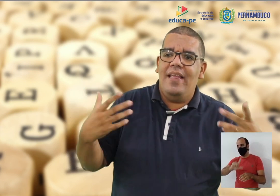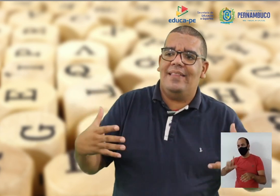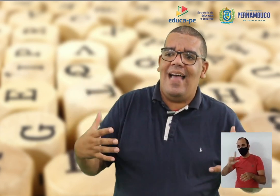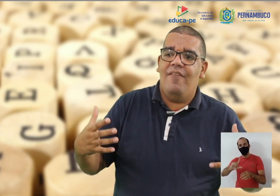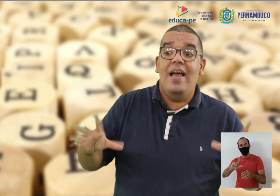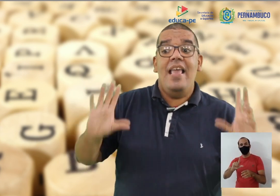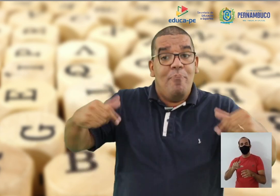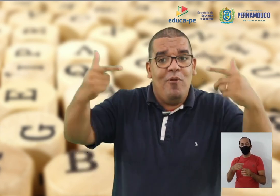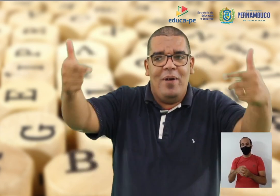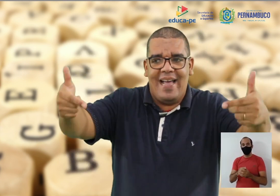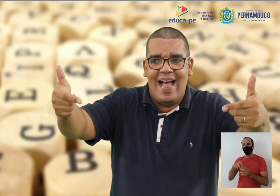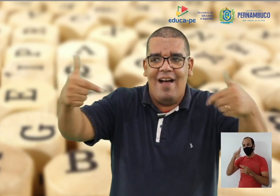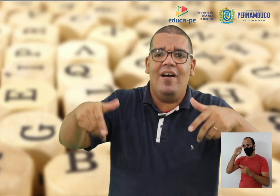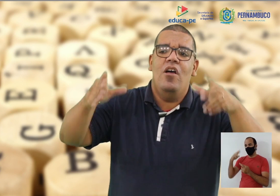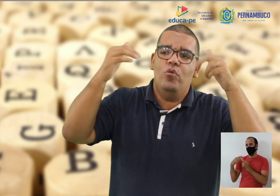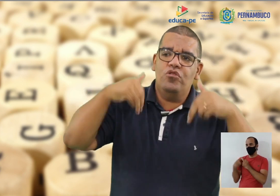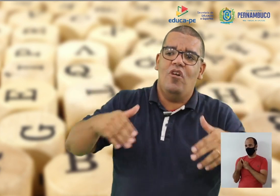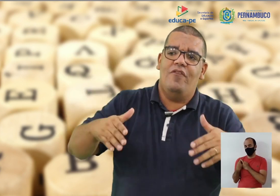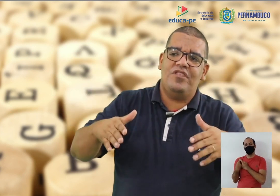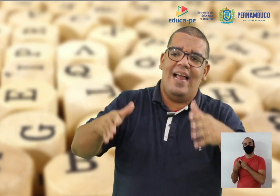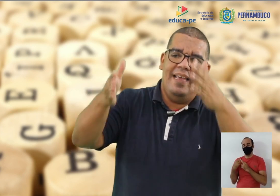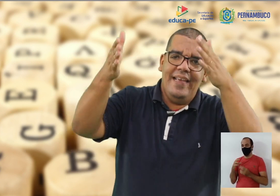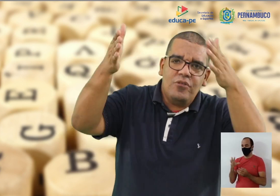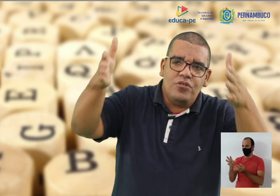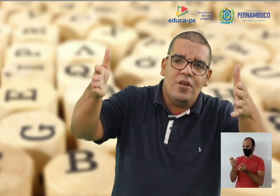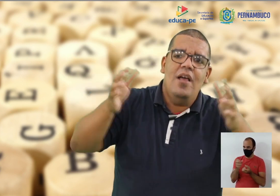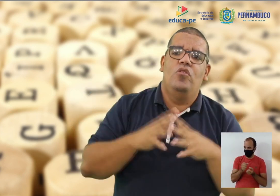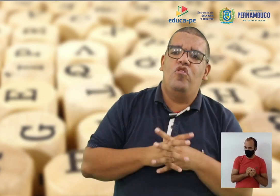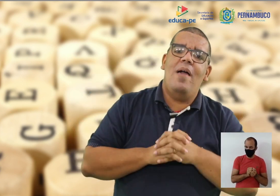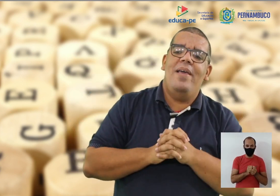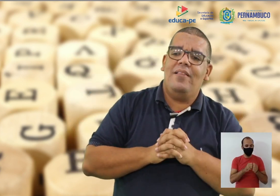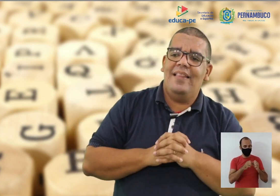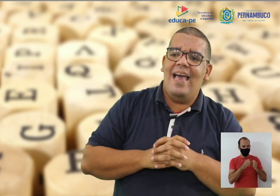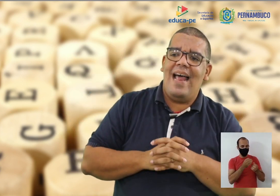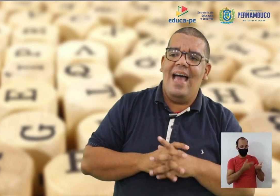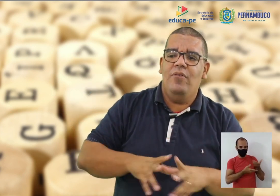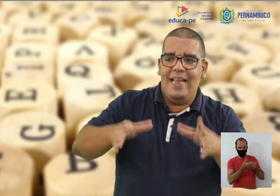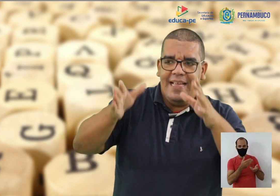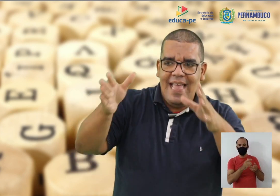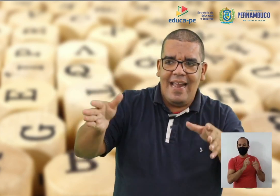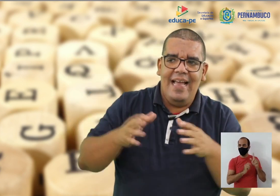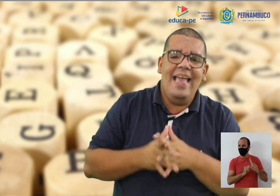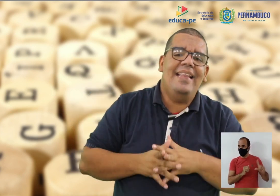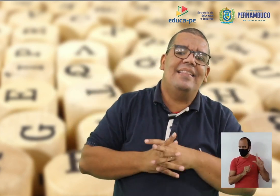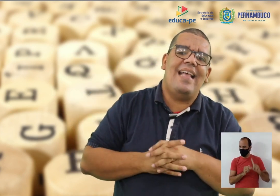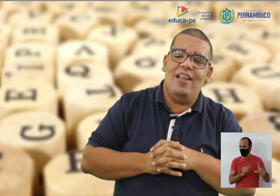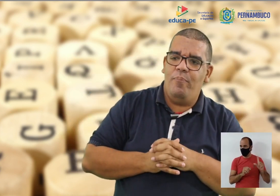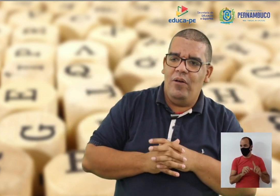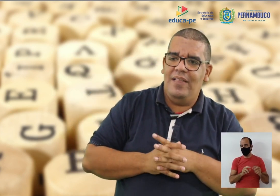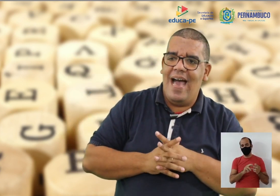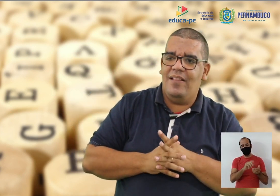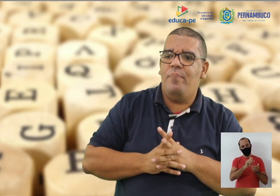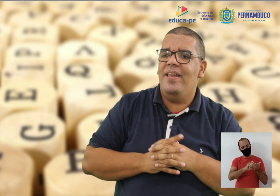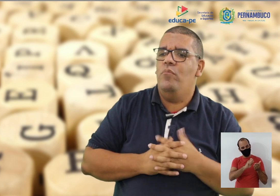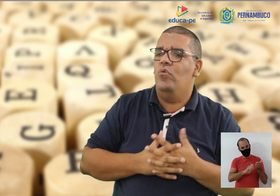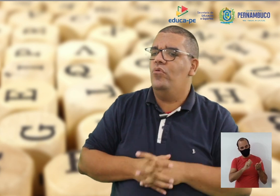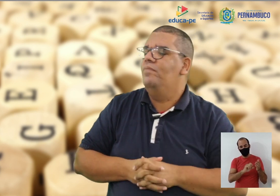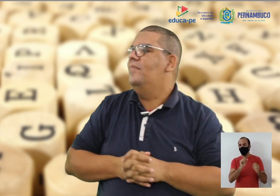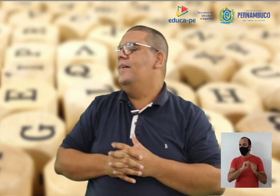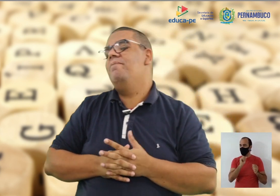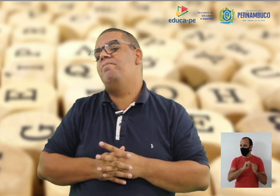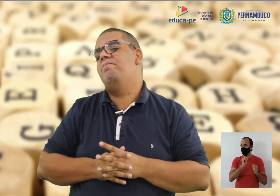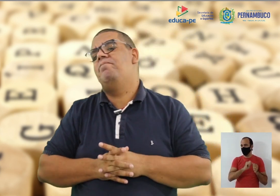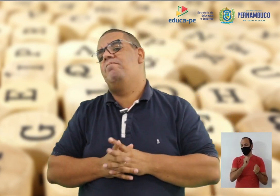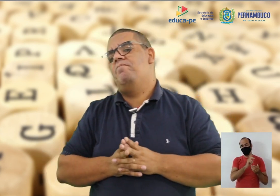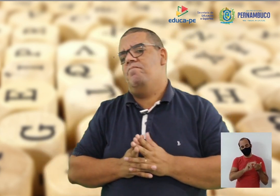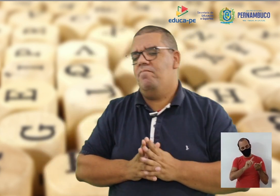e orientava e publicava os novos talentos no suplemento literário, né, que era editado pelo Diário de Pernambuco.